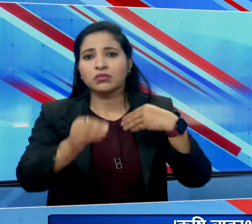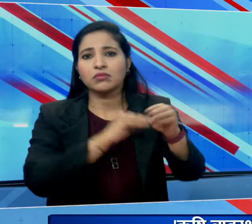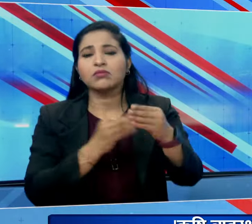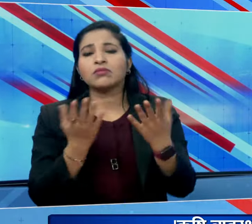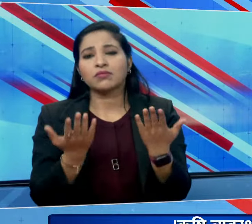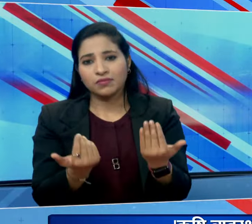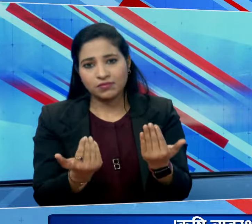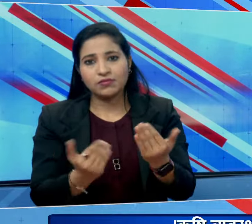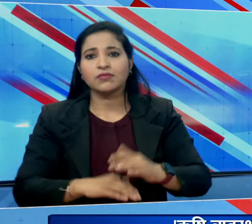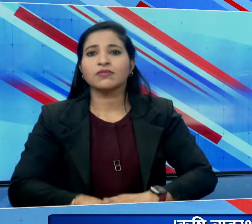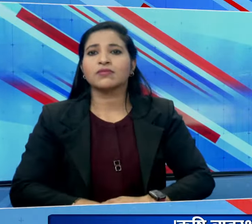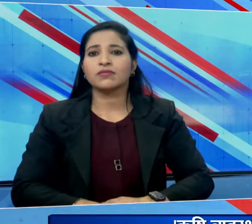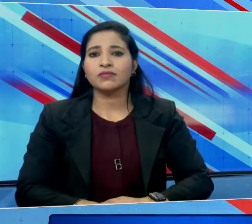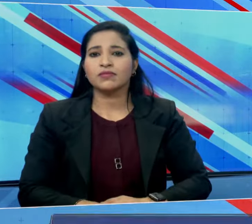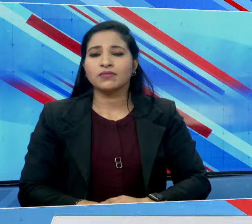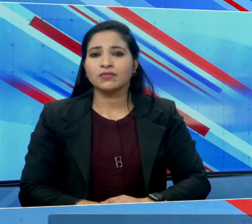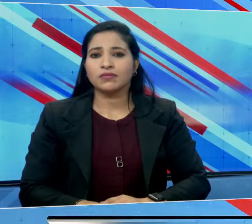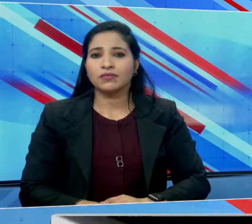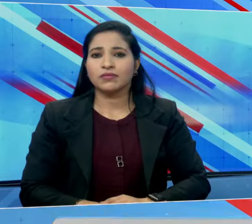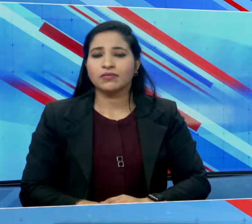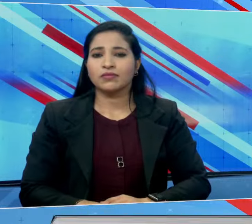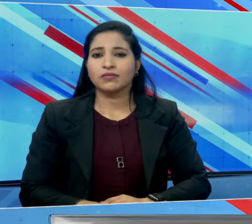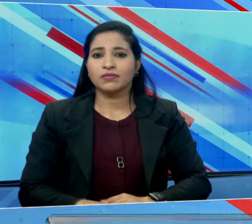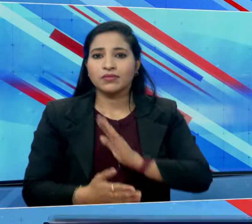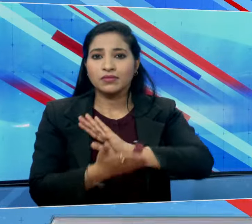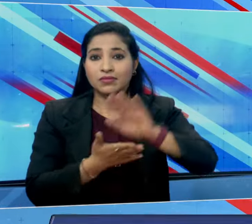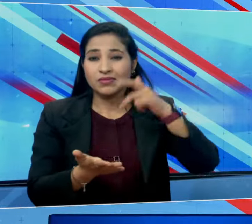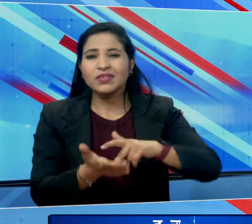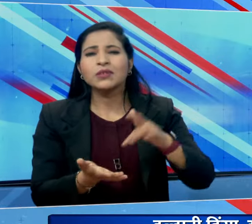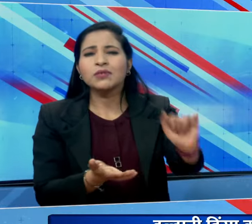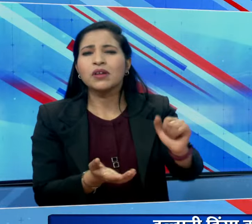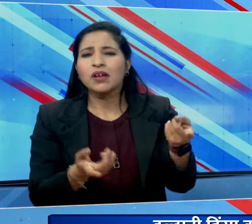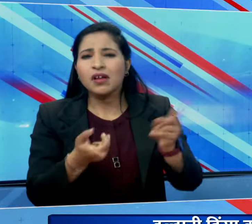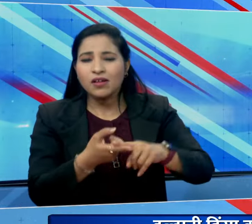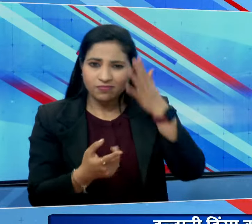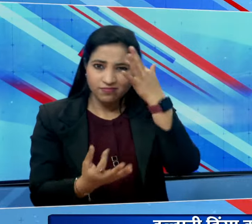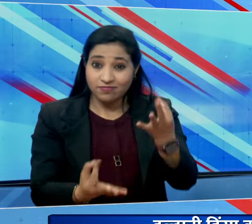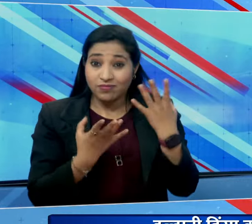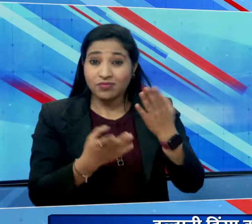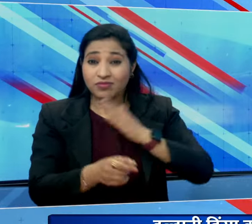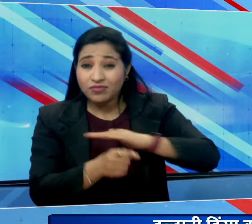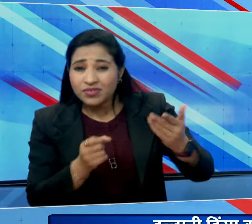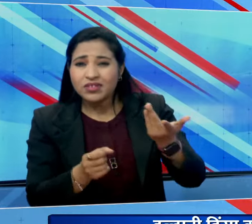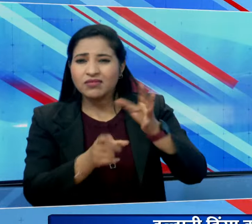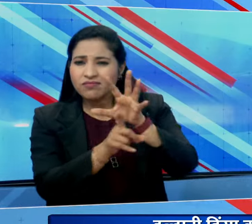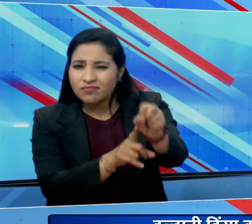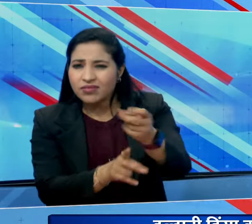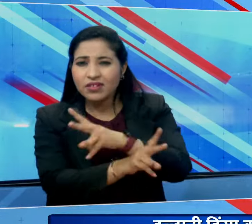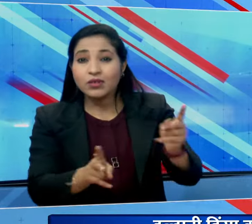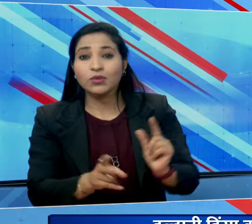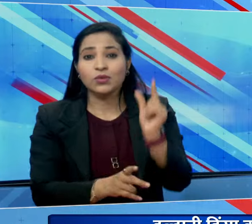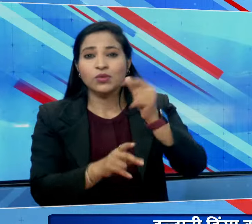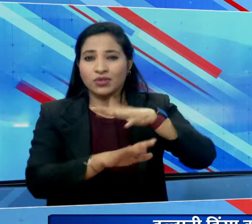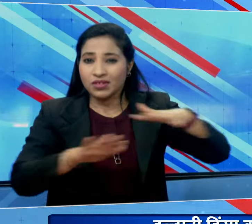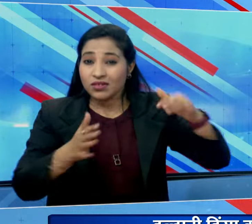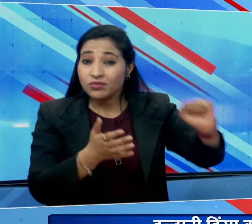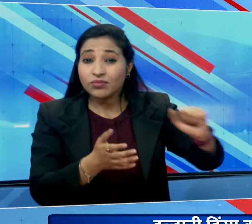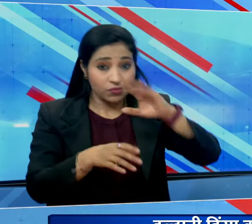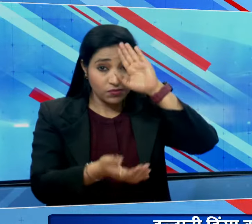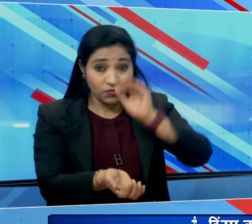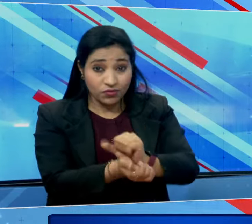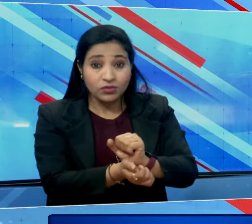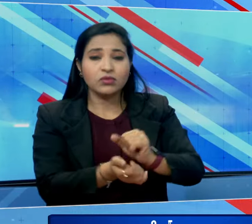भी पाएंगे हल्द्वानी हिंसा के मास्टर माइन अब्दुल मलिक को उत्तराखंड पुलिस ने शनिवार को दिल्ली